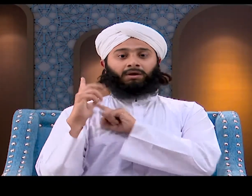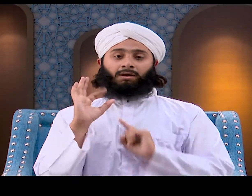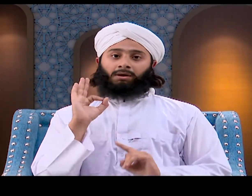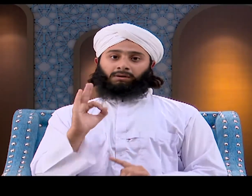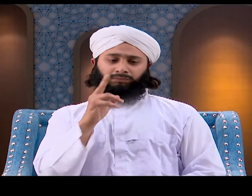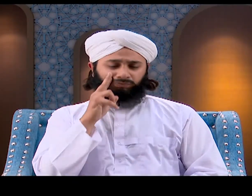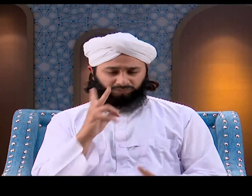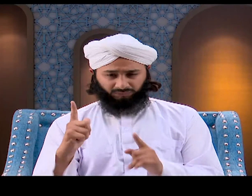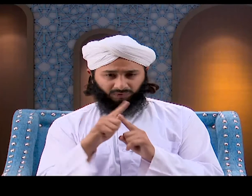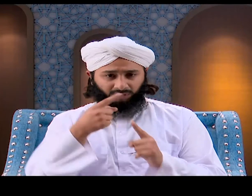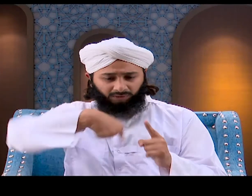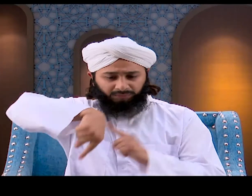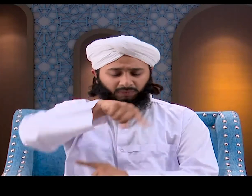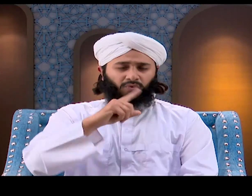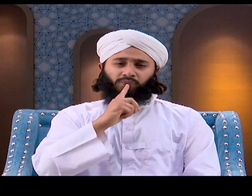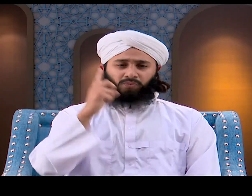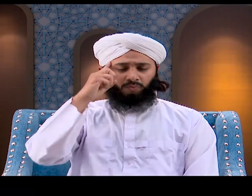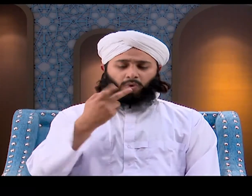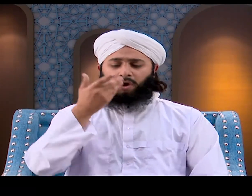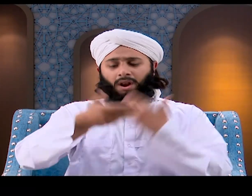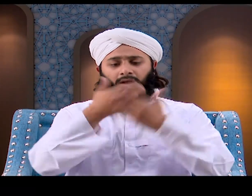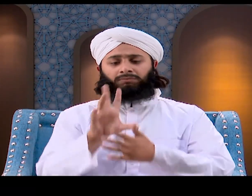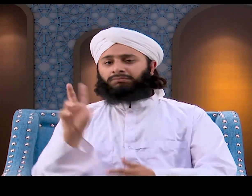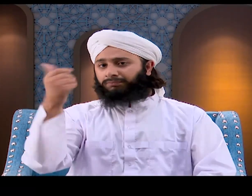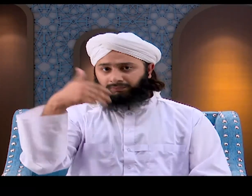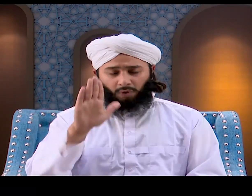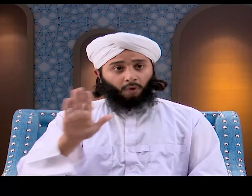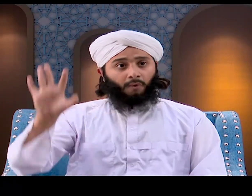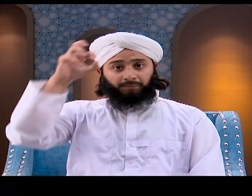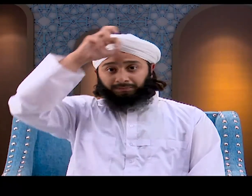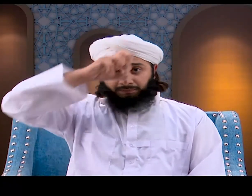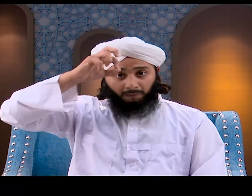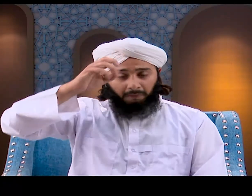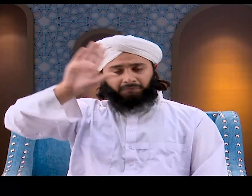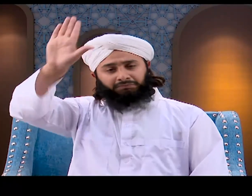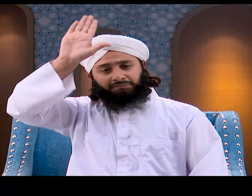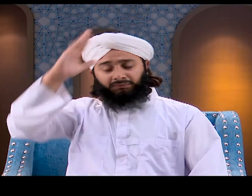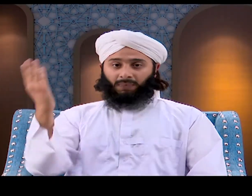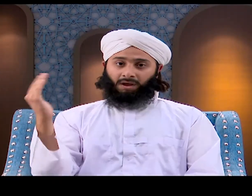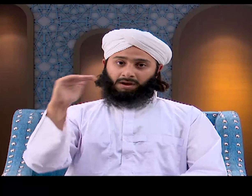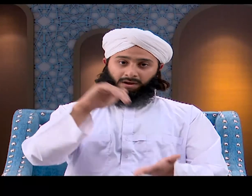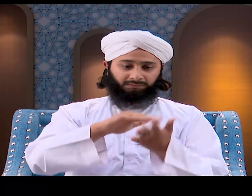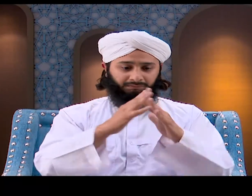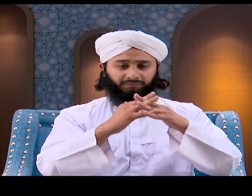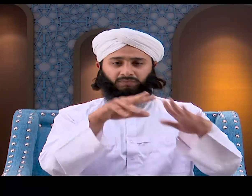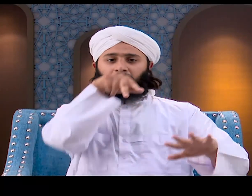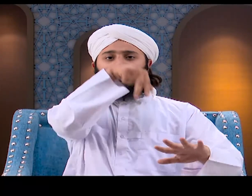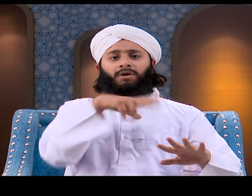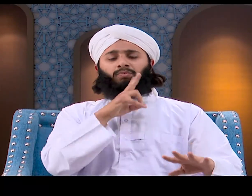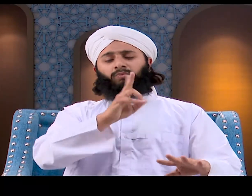فوجیوں نے اپنی زبان میں کچھ کہا اور چلے گئے۔ پھر ملک کے بڑے بڑے علماء اور مشائخ آئے، انہوں نے بھی خیمے کے پاس کھڑے ہو کر کچھ کہا اور چلے گئے۔ پھر